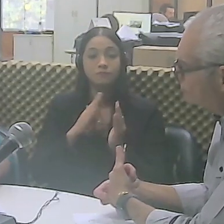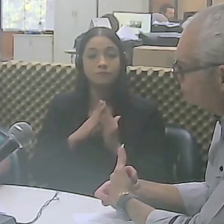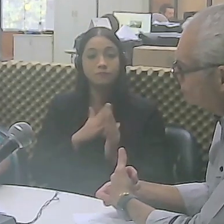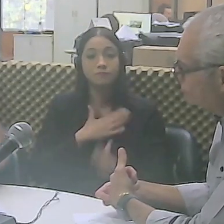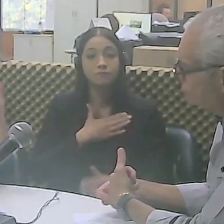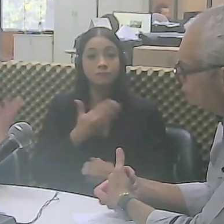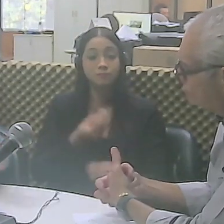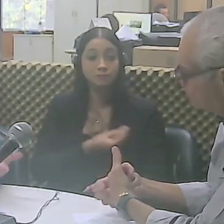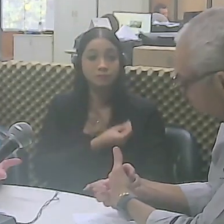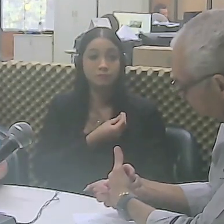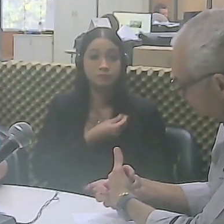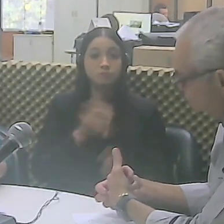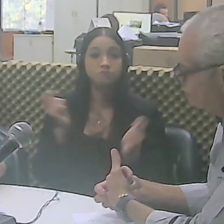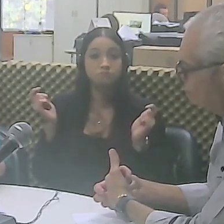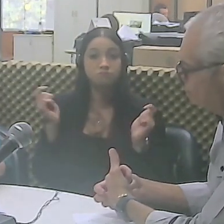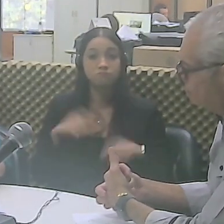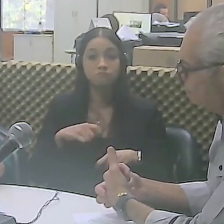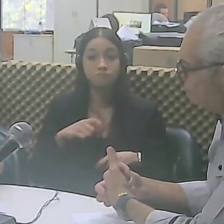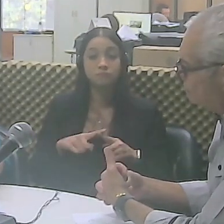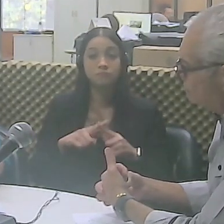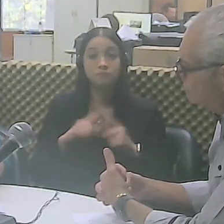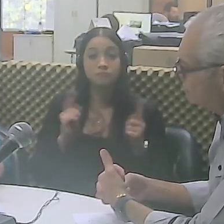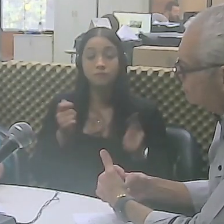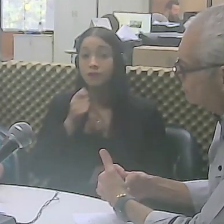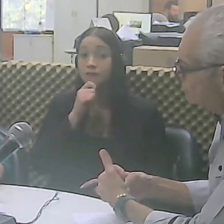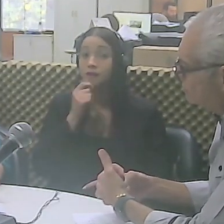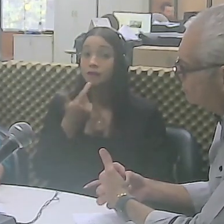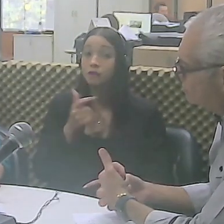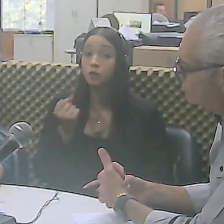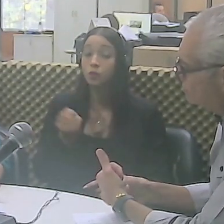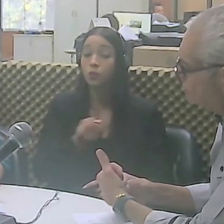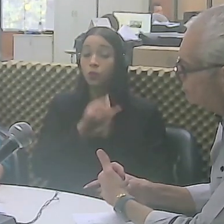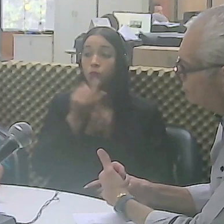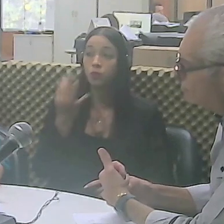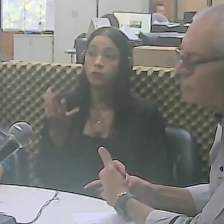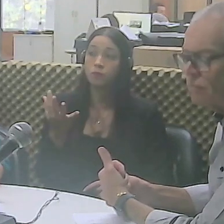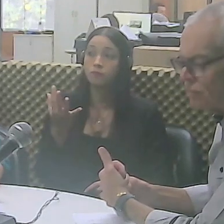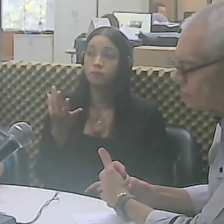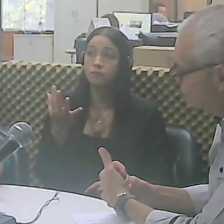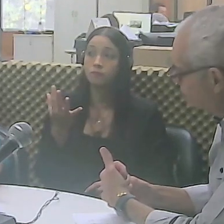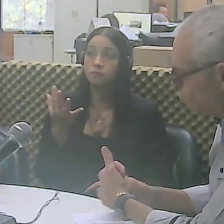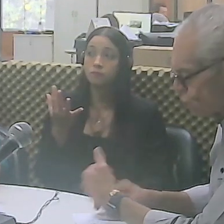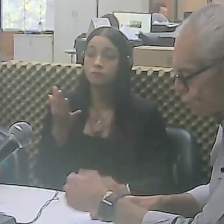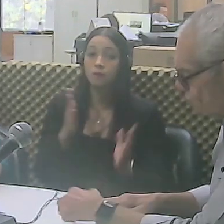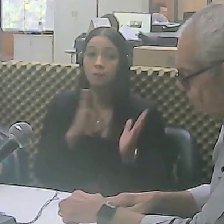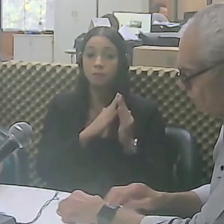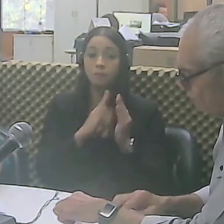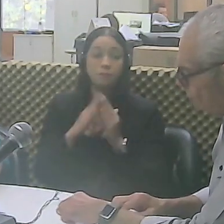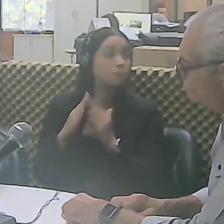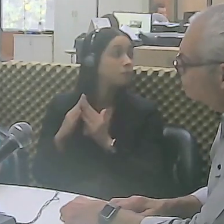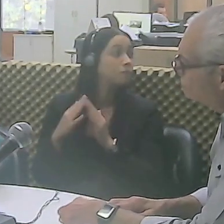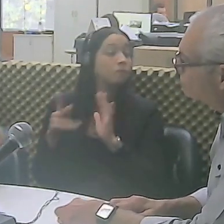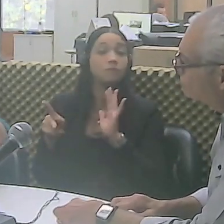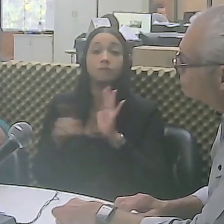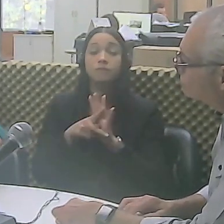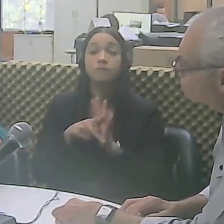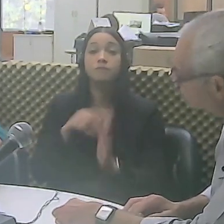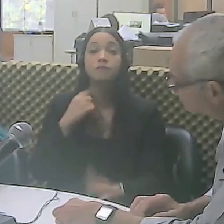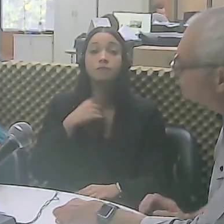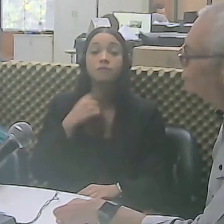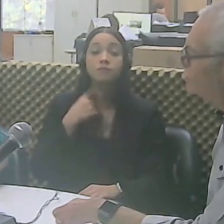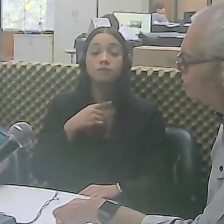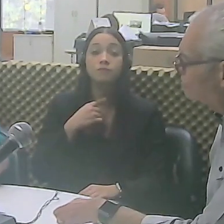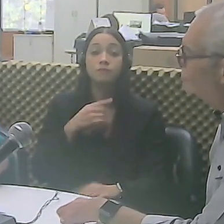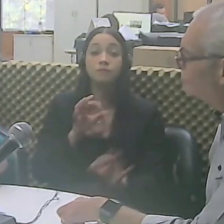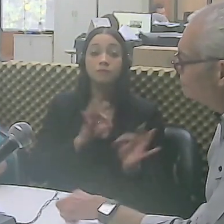Vida, que vão se habilitar, mas a gente ainda não tem o número de moradias que serão liberadas